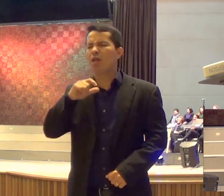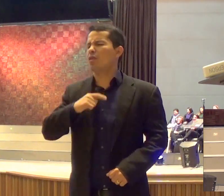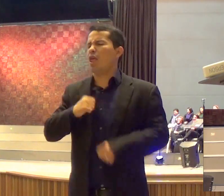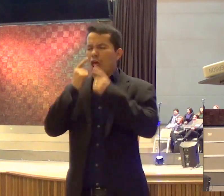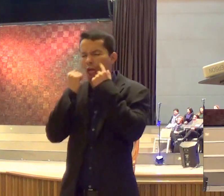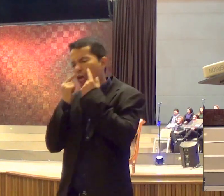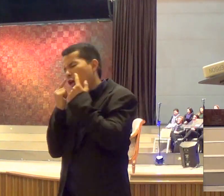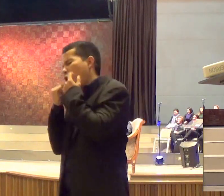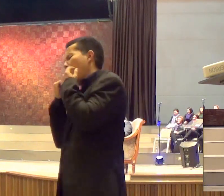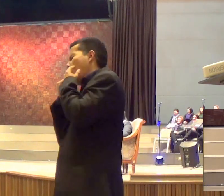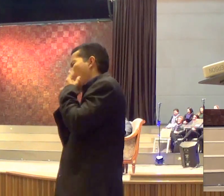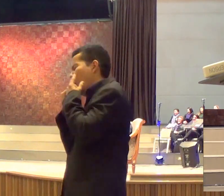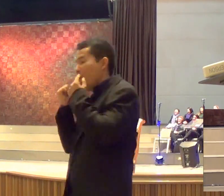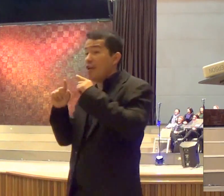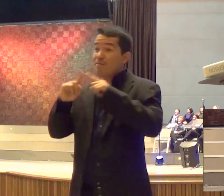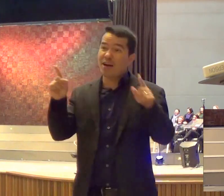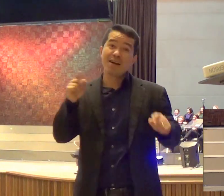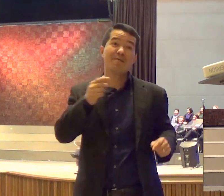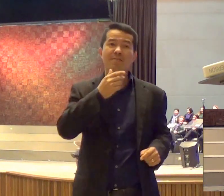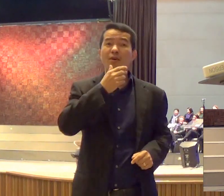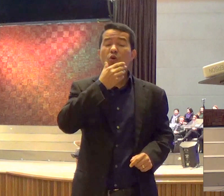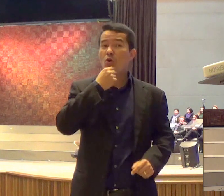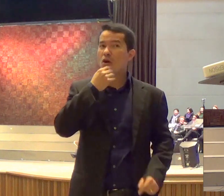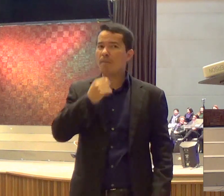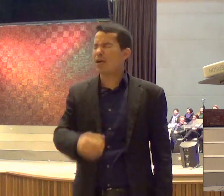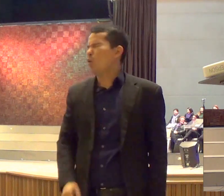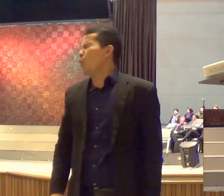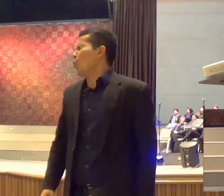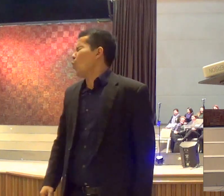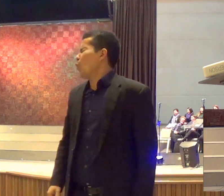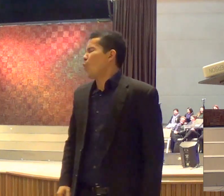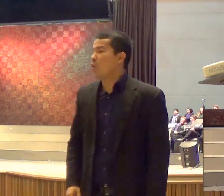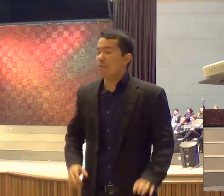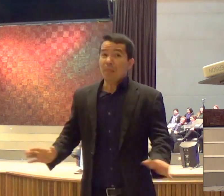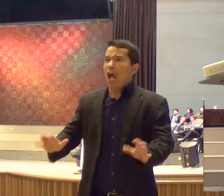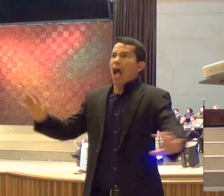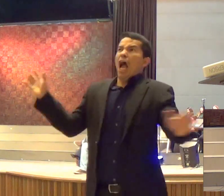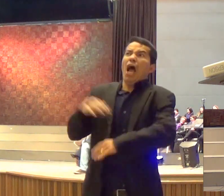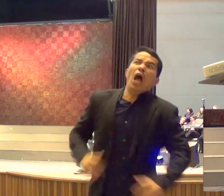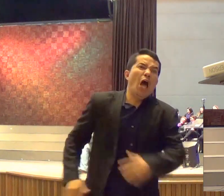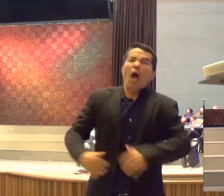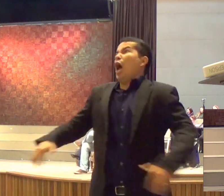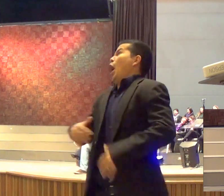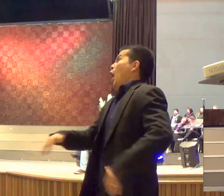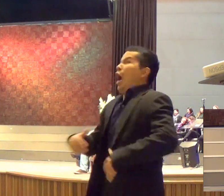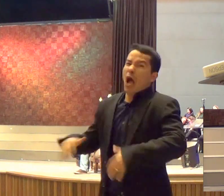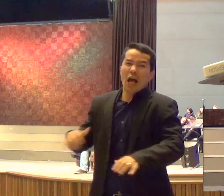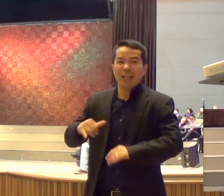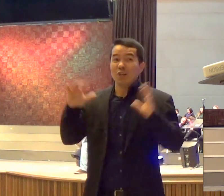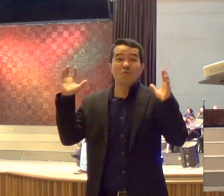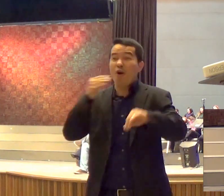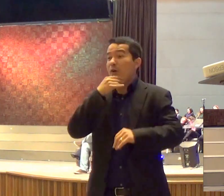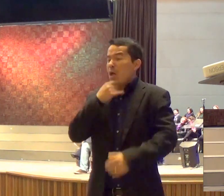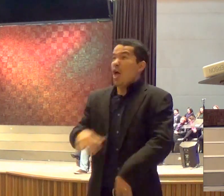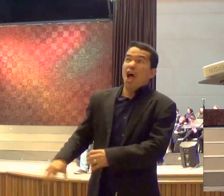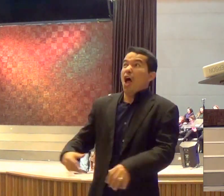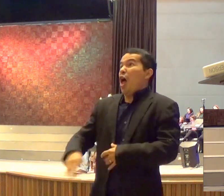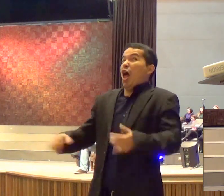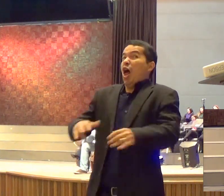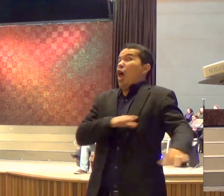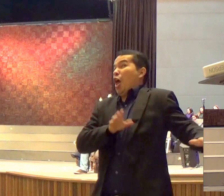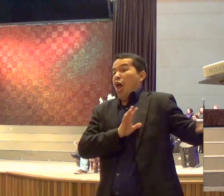treinado ele revela até o que não queria Jesus vai chegando e aquele desespero no barco